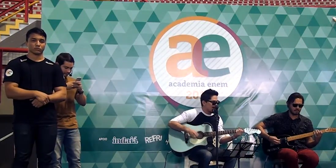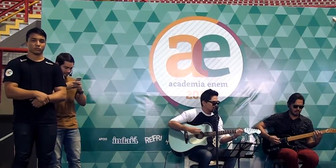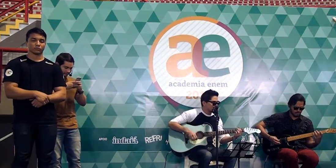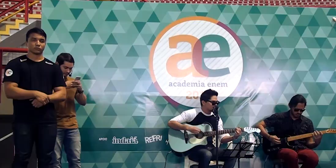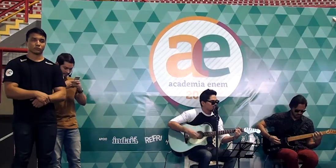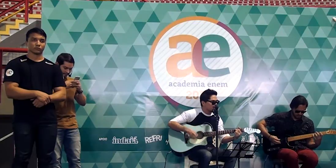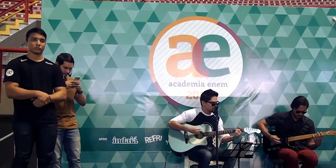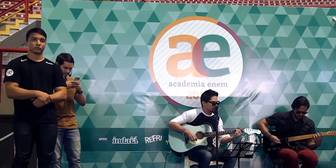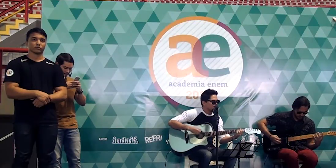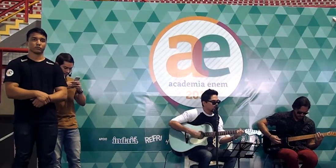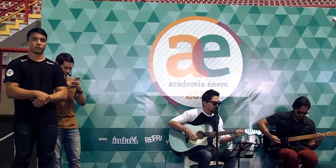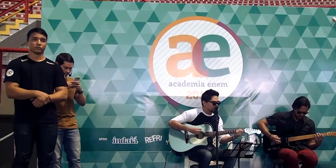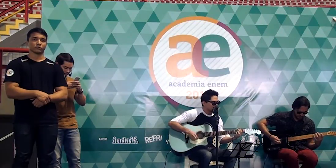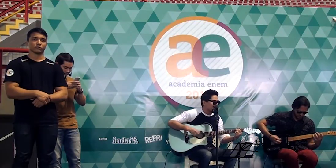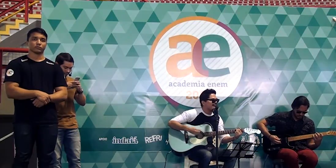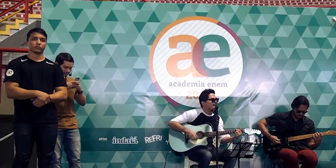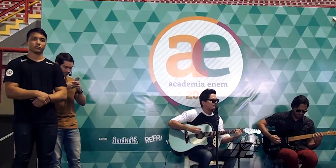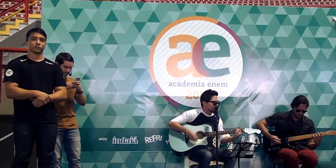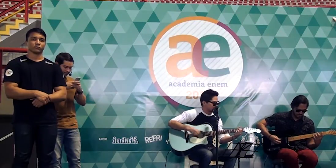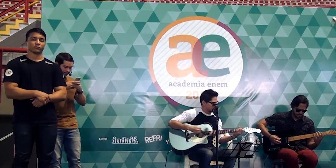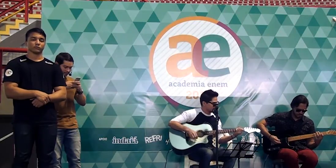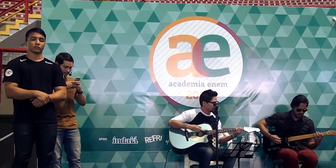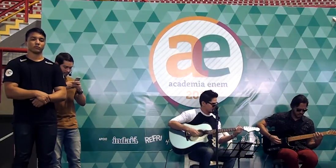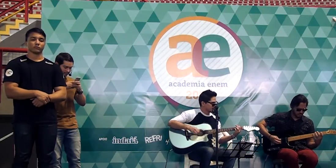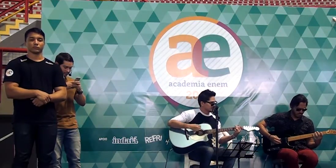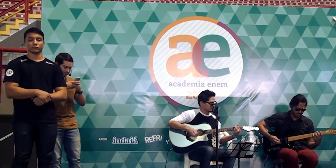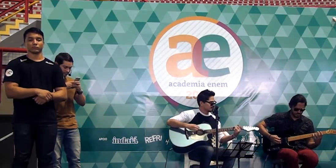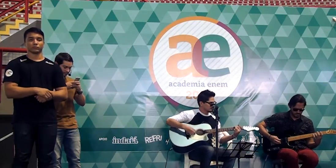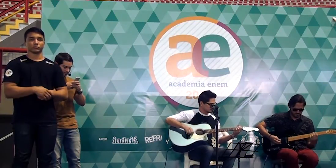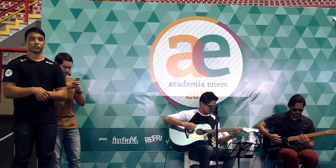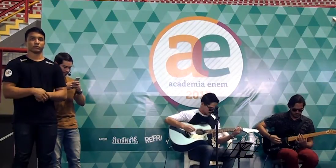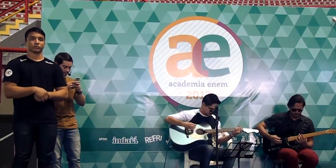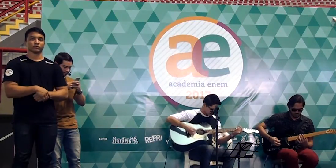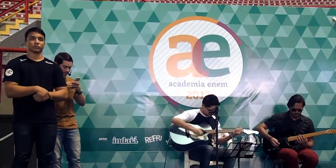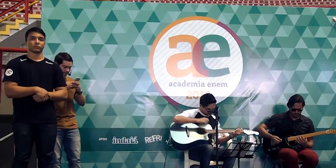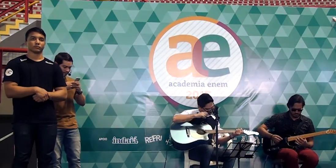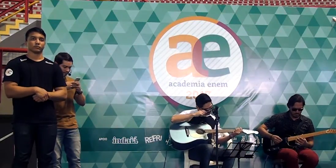Inútil, a gente somos inútil.